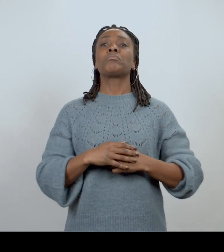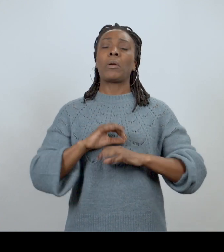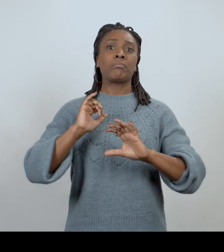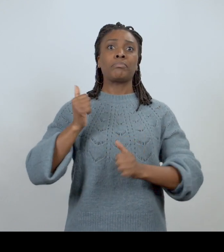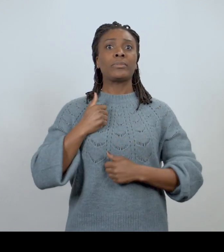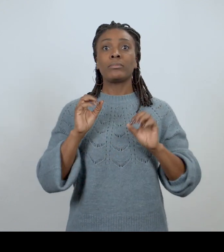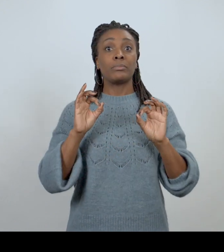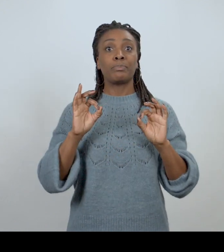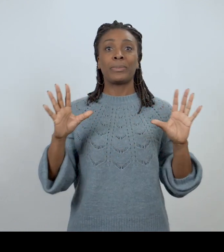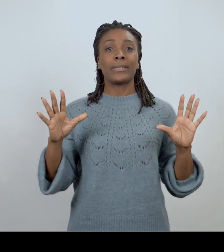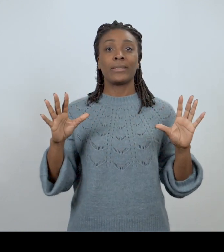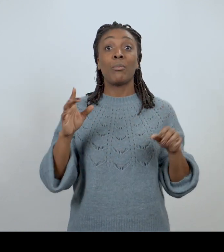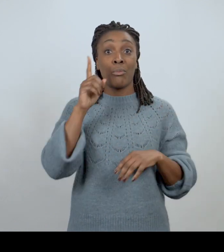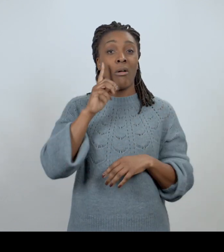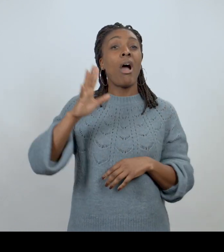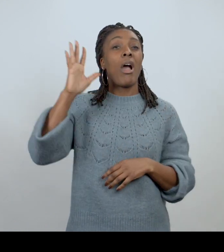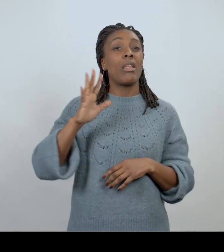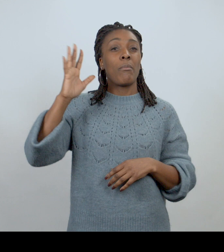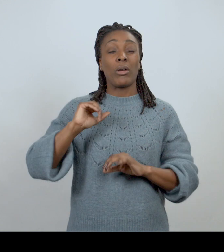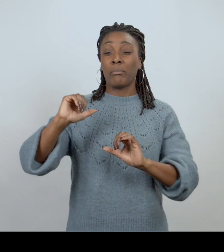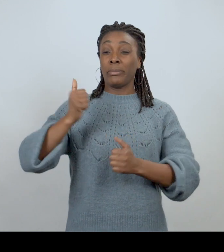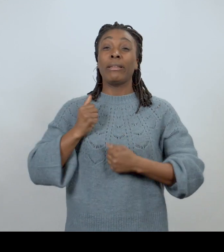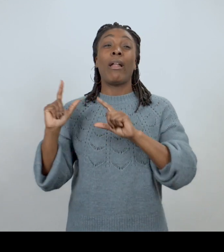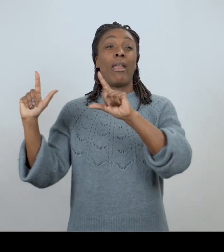l'influence militaire de l'époque.